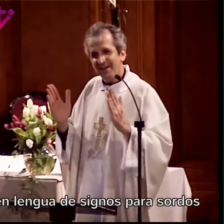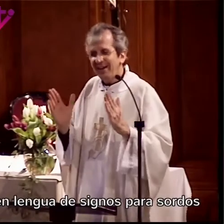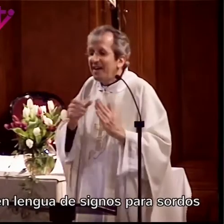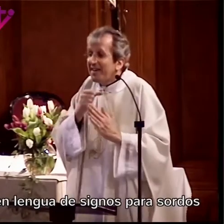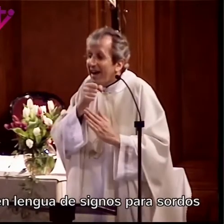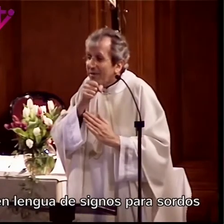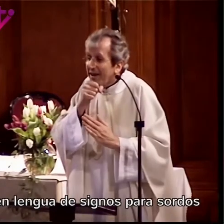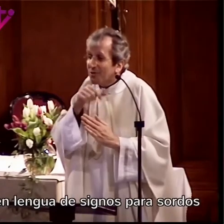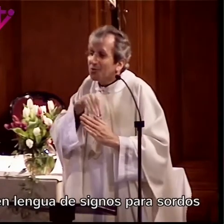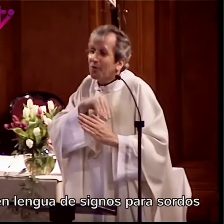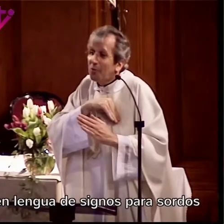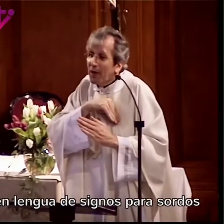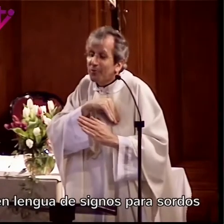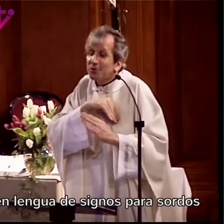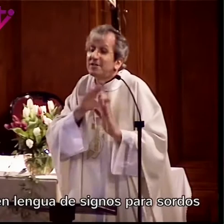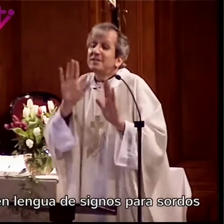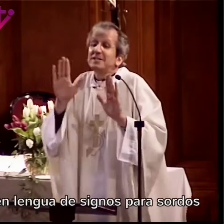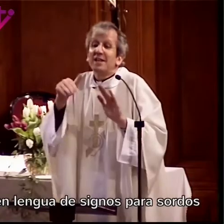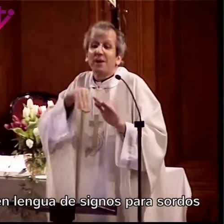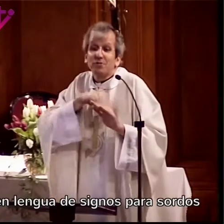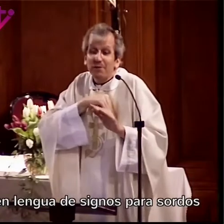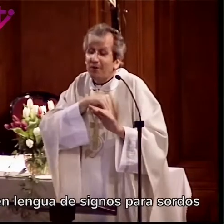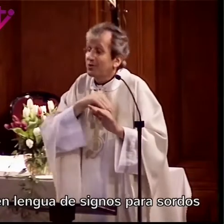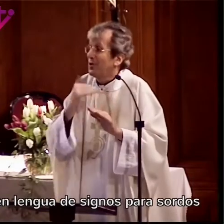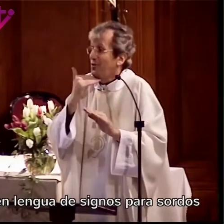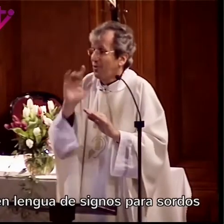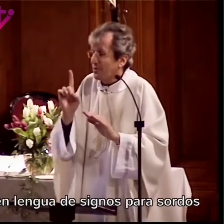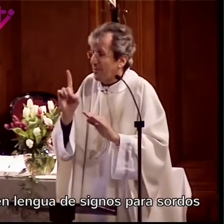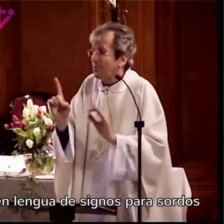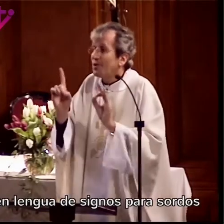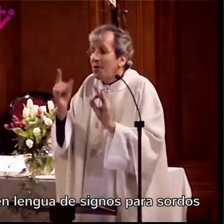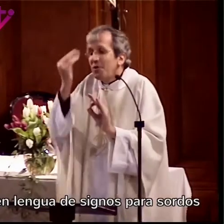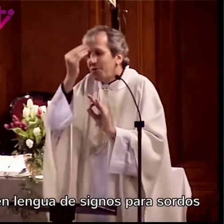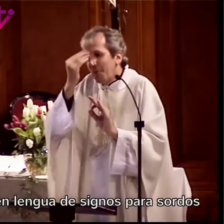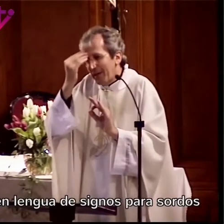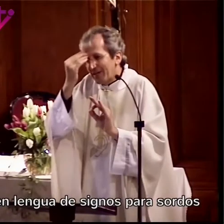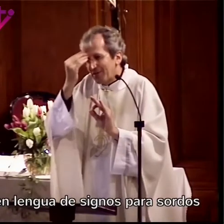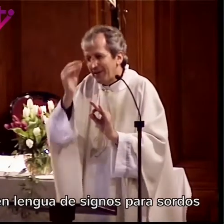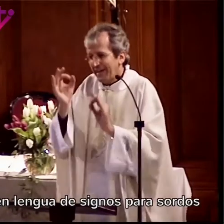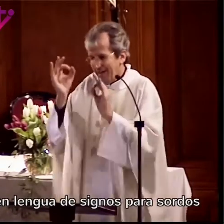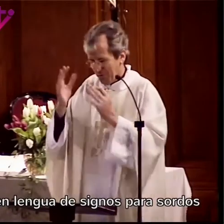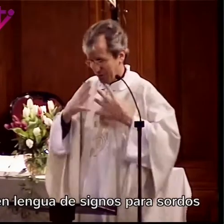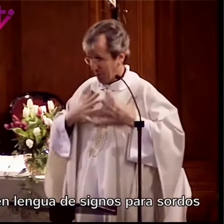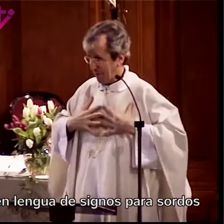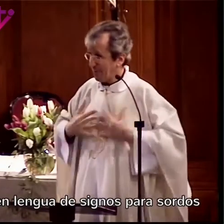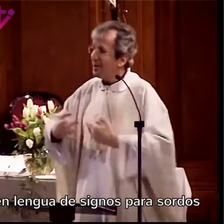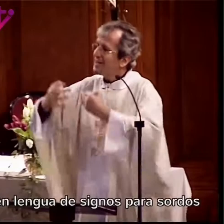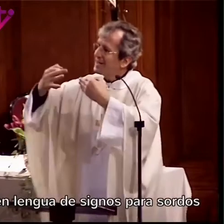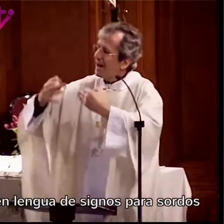ya viejos cuando muramos si es que llegamos a viejos no lo sabemos yo pienso que nuestro cuerpo será el